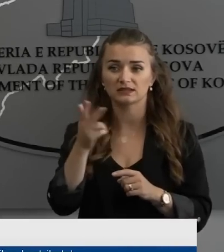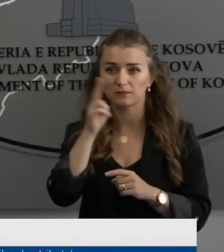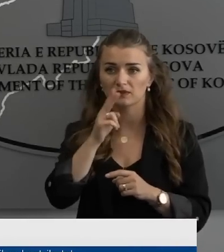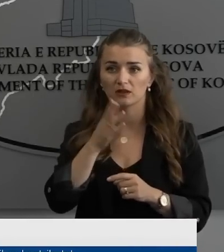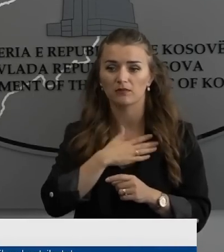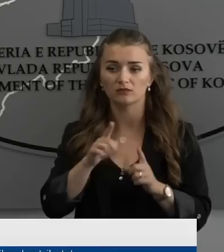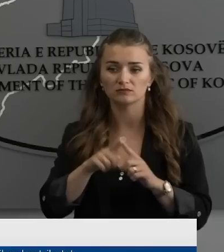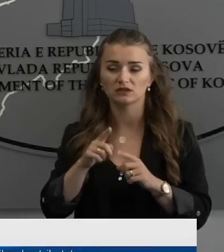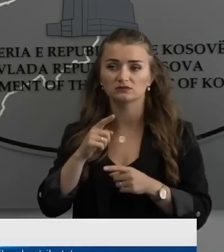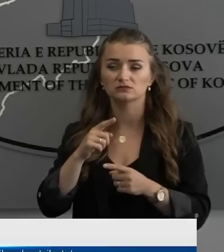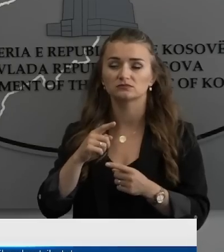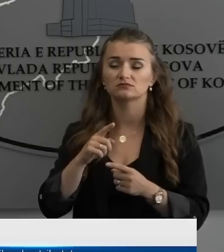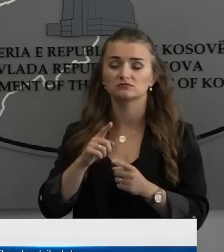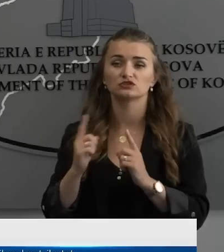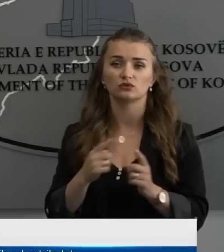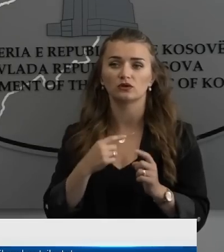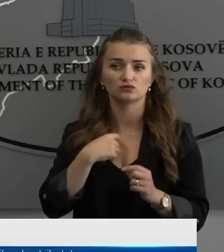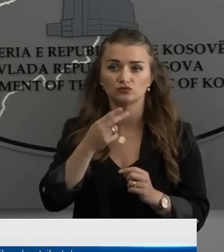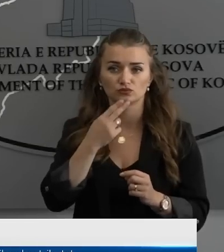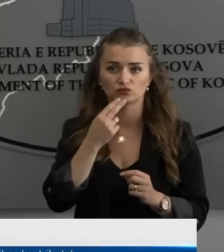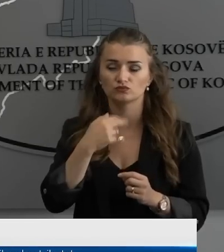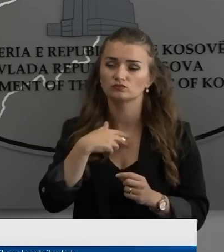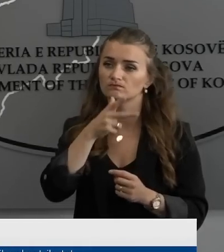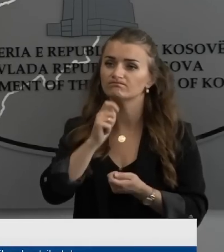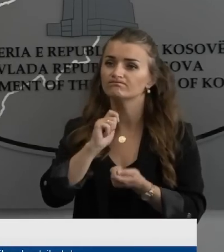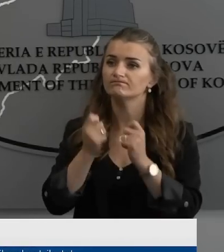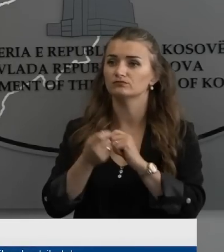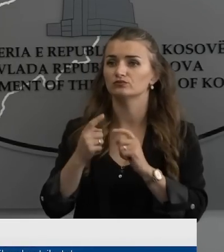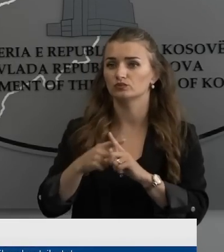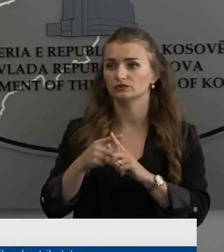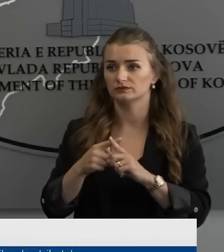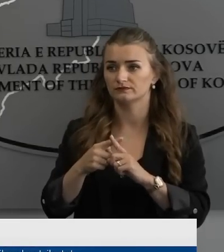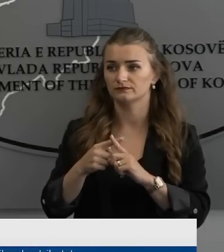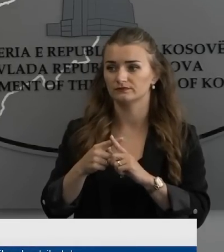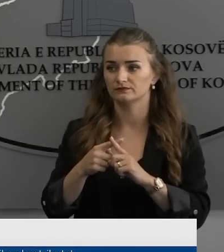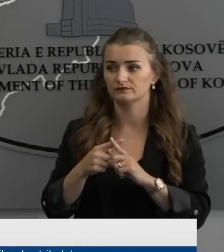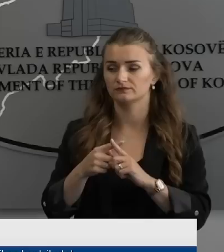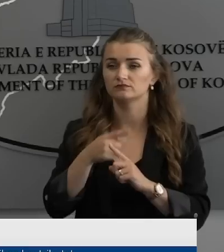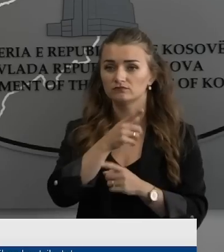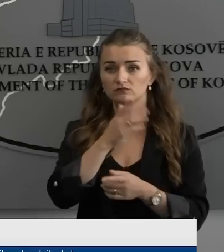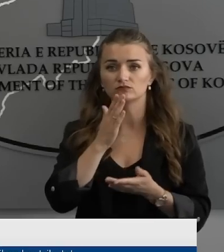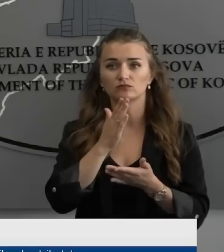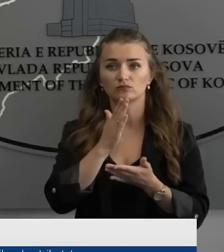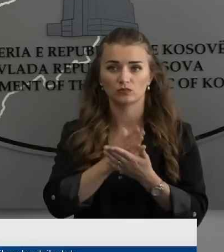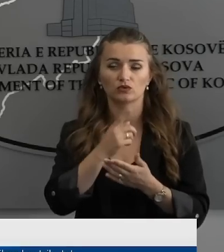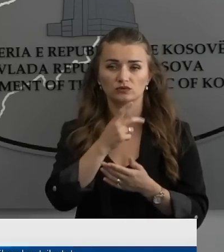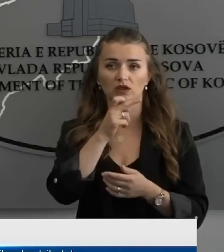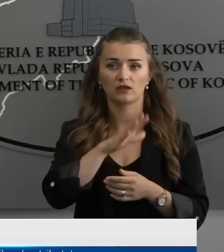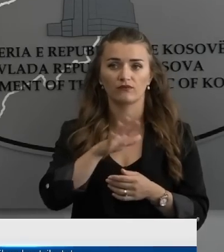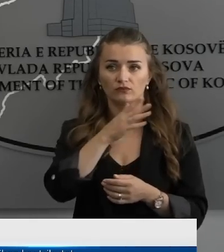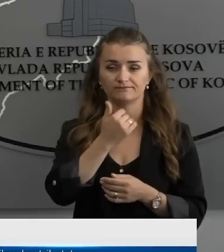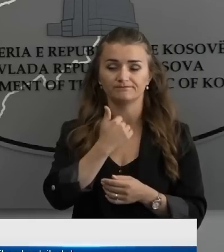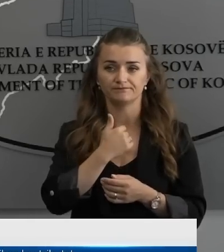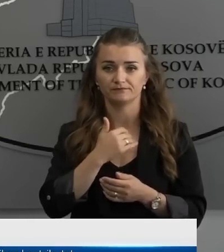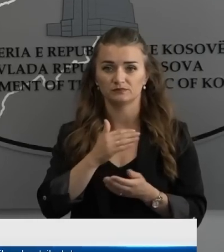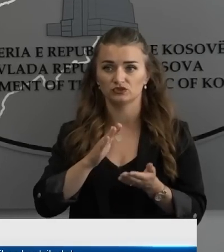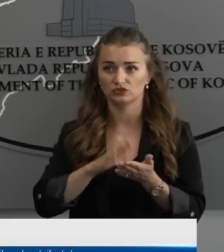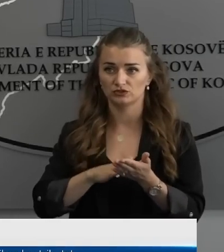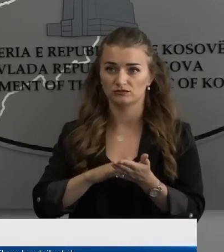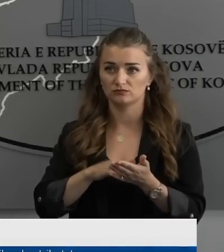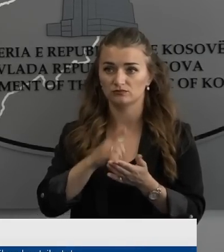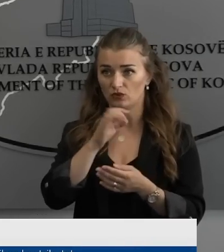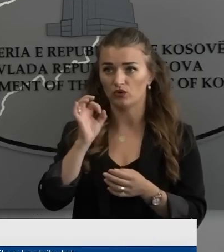ndimër. Sepse mua më kanë premtuar ndërkombëtarët që po e pranuam aneksin e zbatimit në